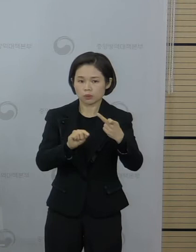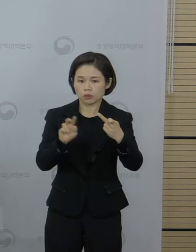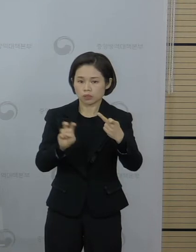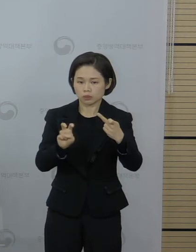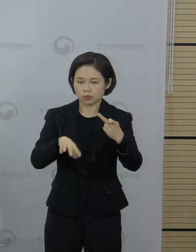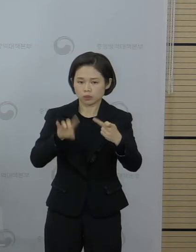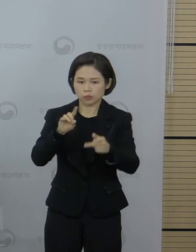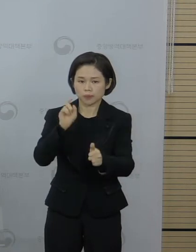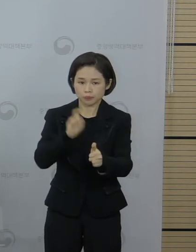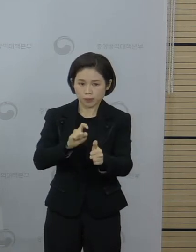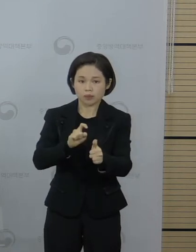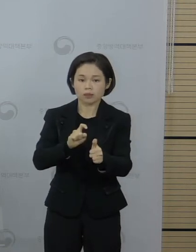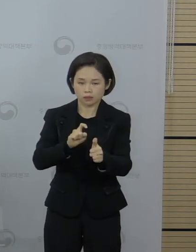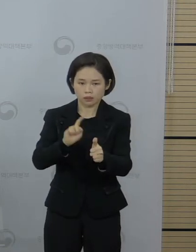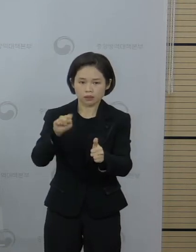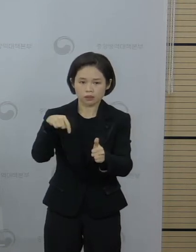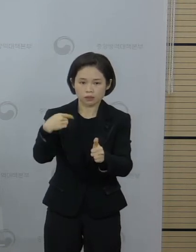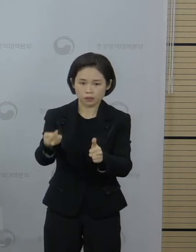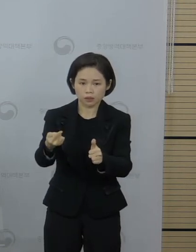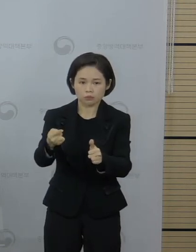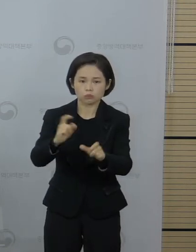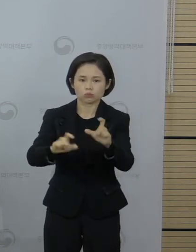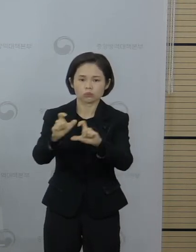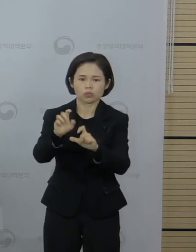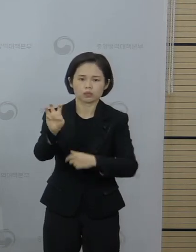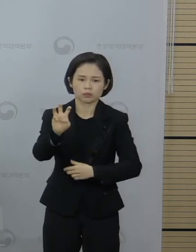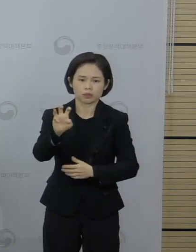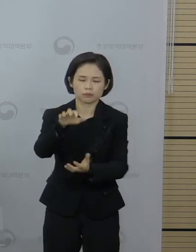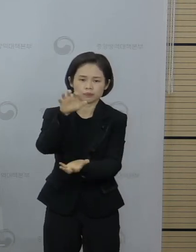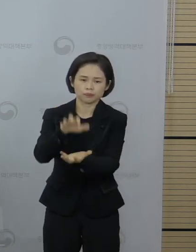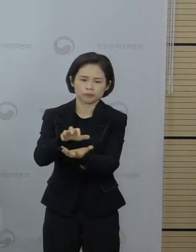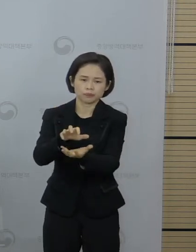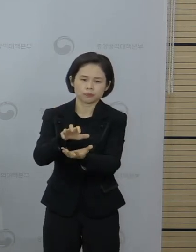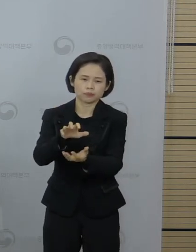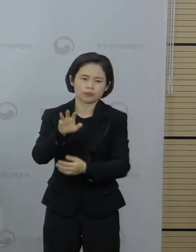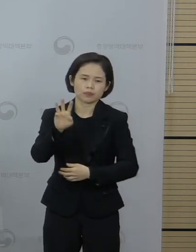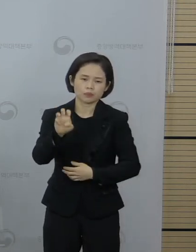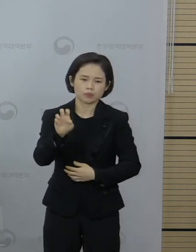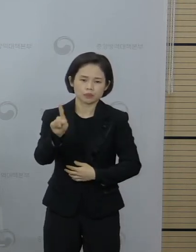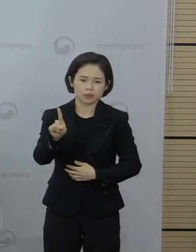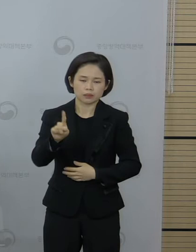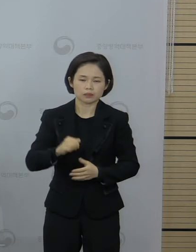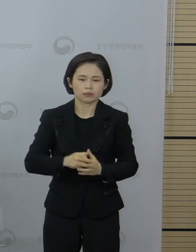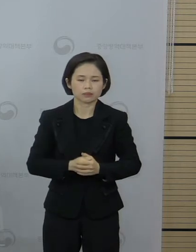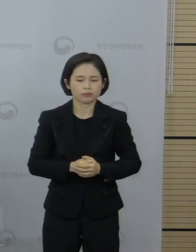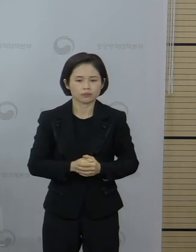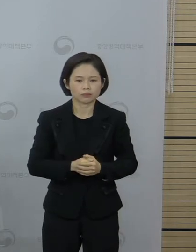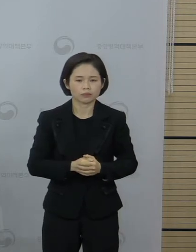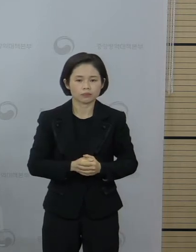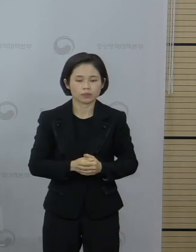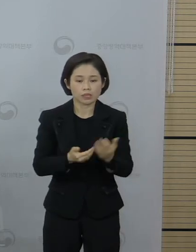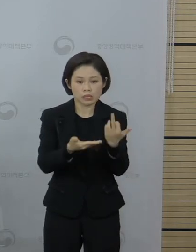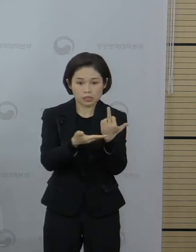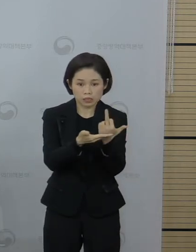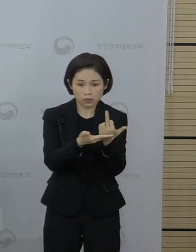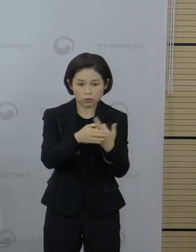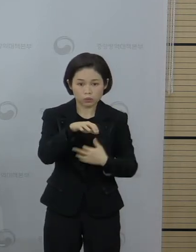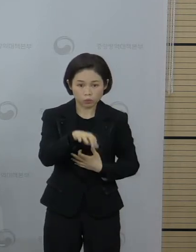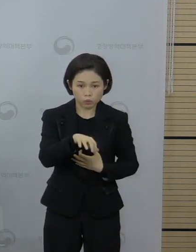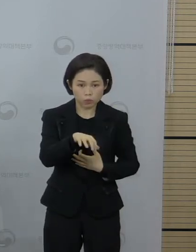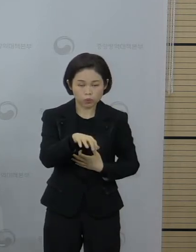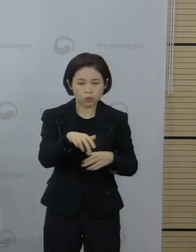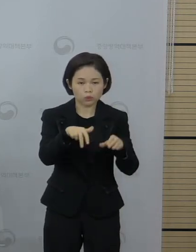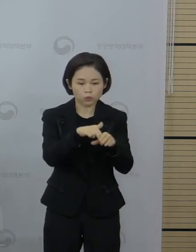20일 첫 확진자 발생 후 30명이 추가되어 총 31명 확인되었고, 제주도 제주시